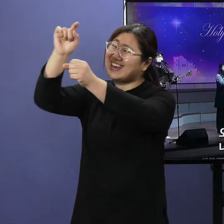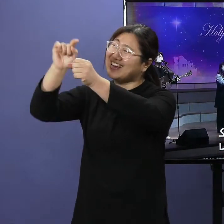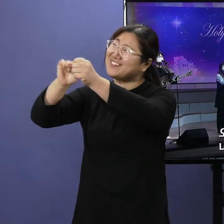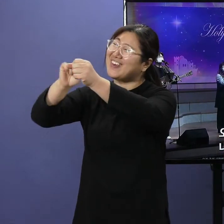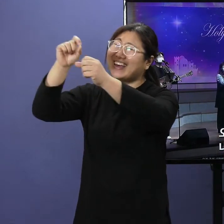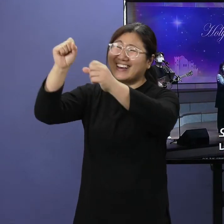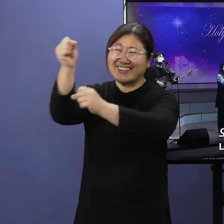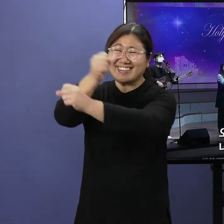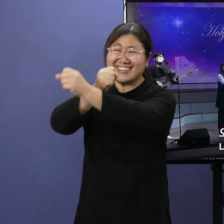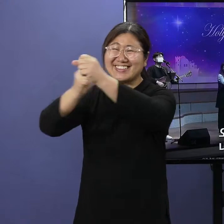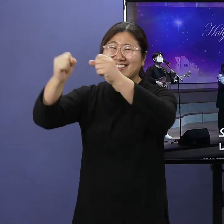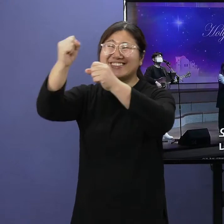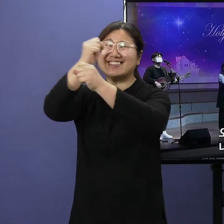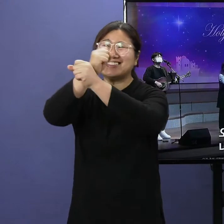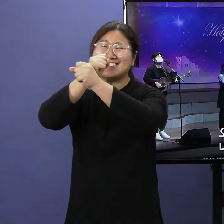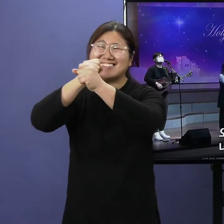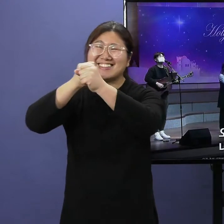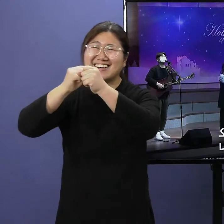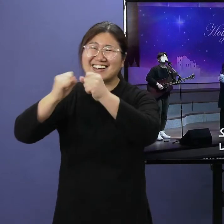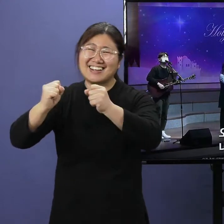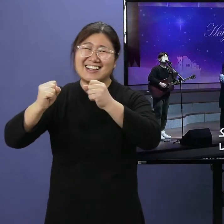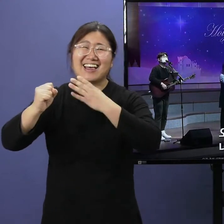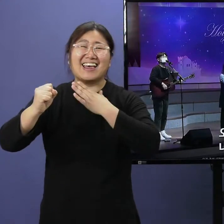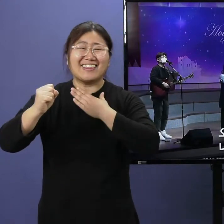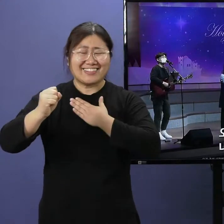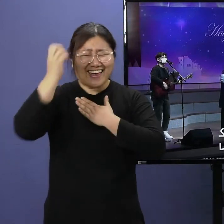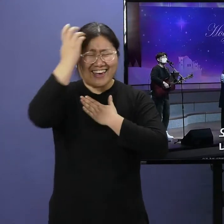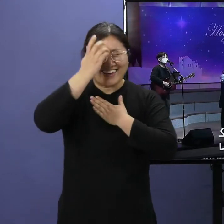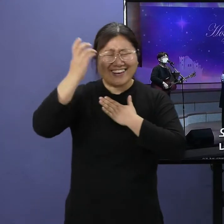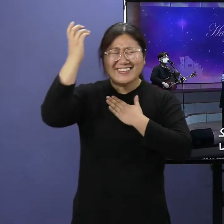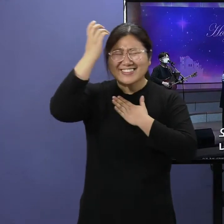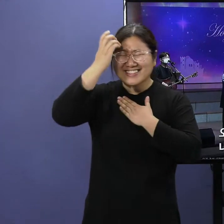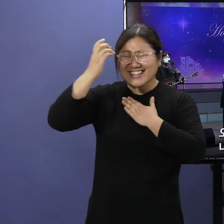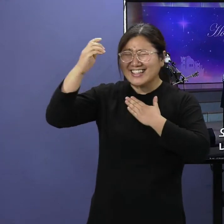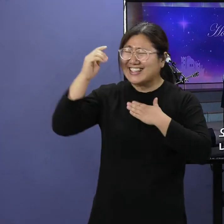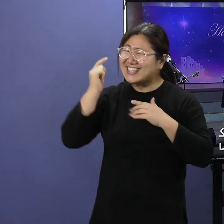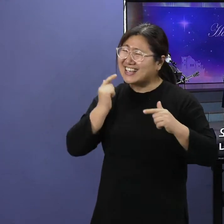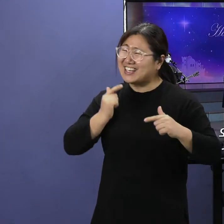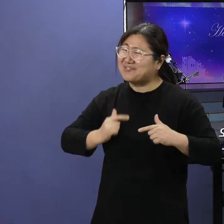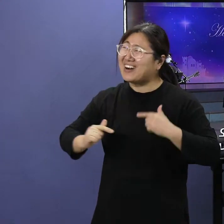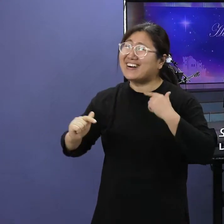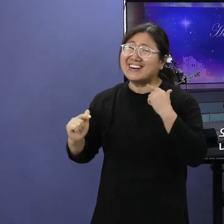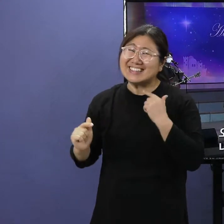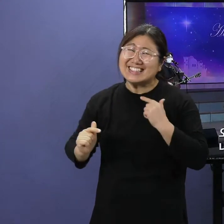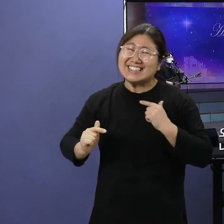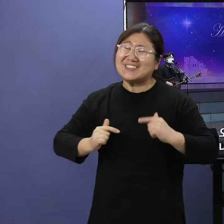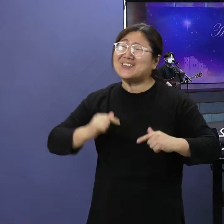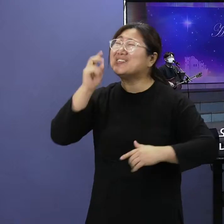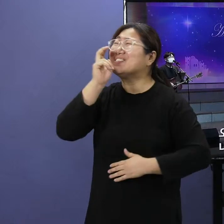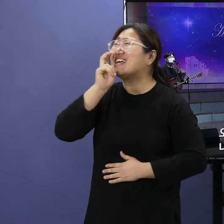사랑에 매여 내 영 기뻐